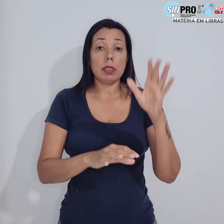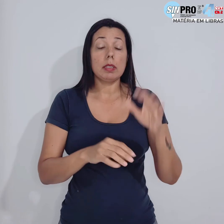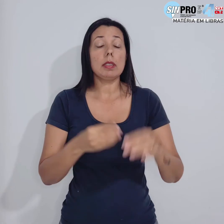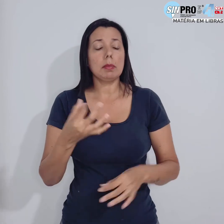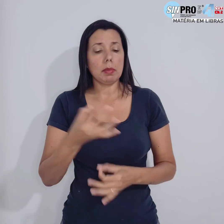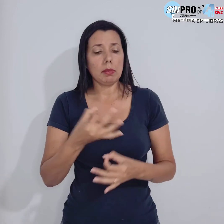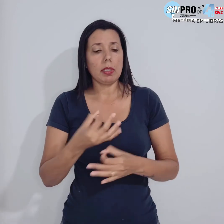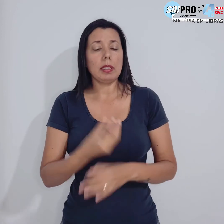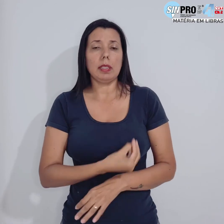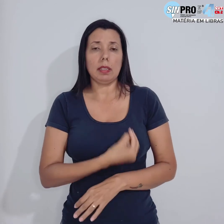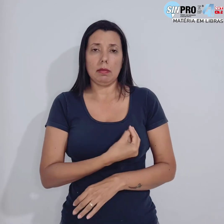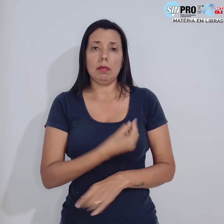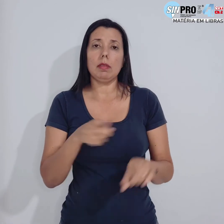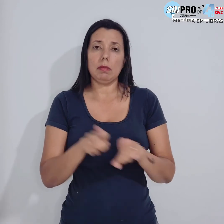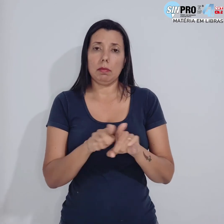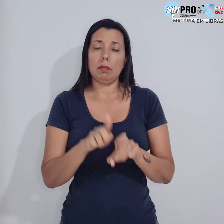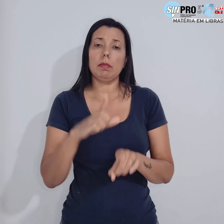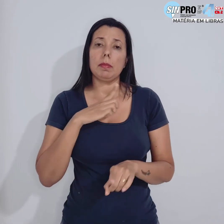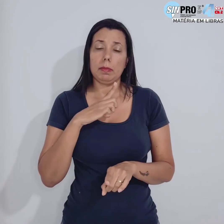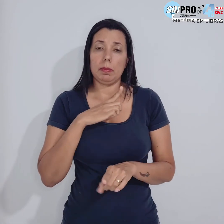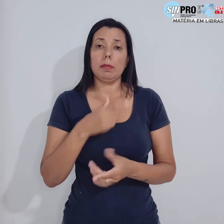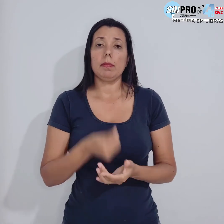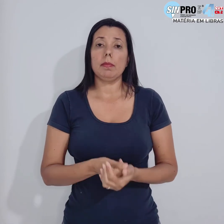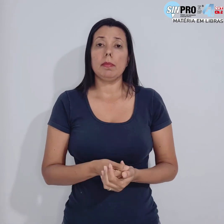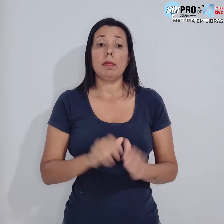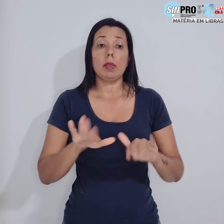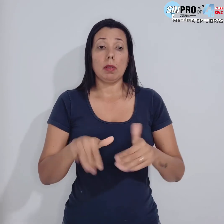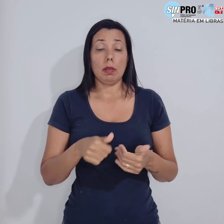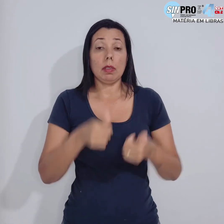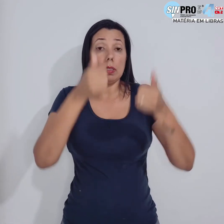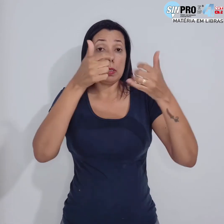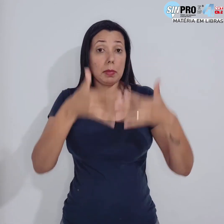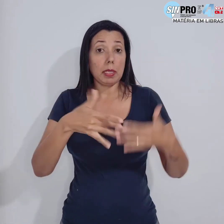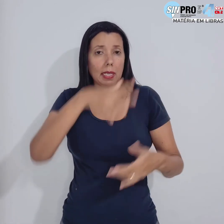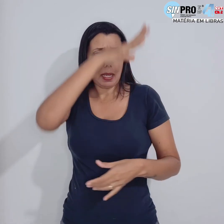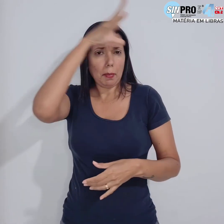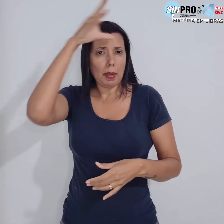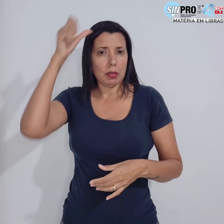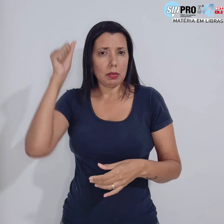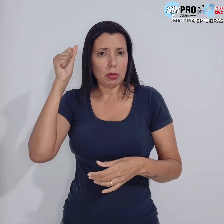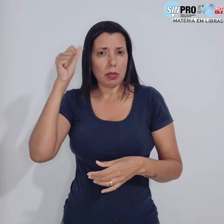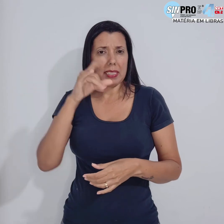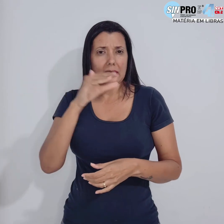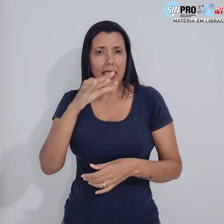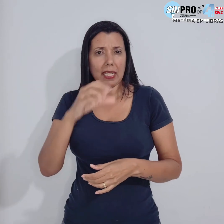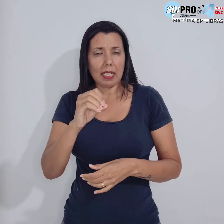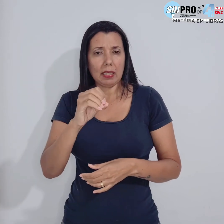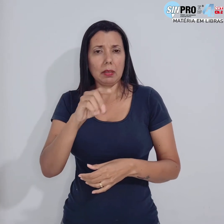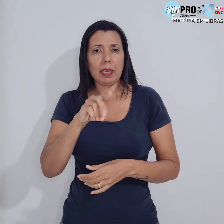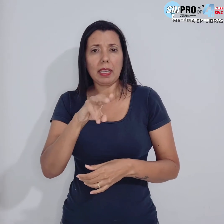riquezas naturais. Completa. Para além da luta pelas suas terras e o direito à